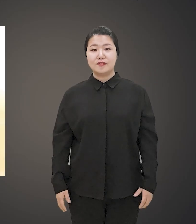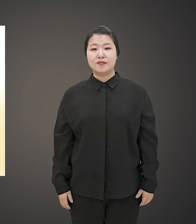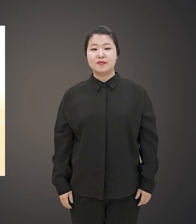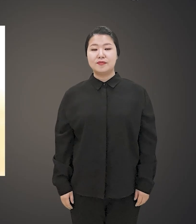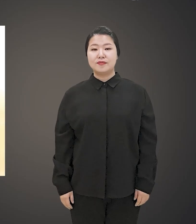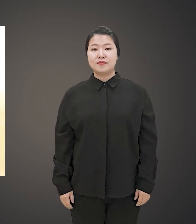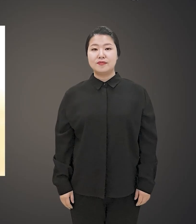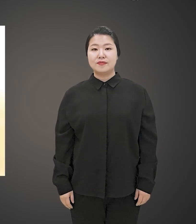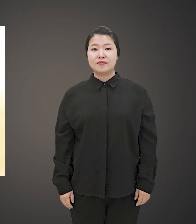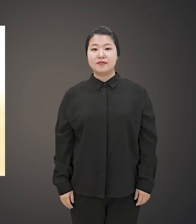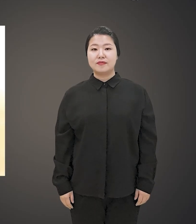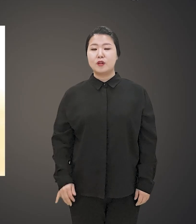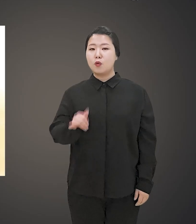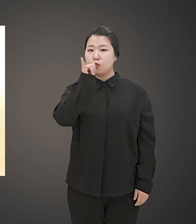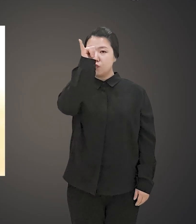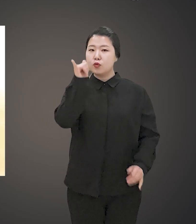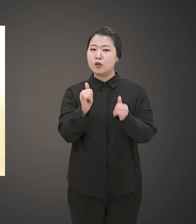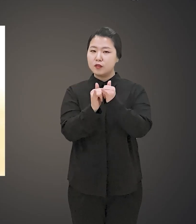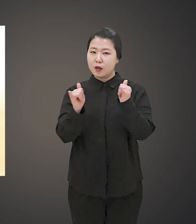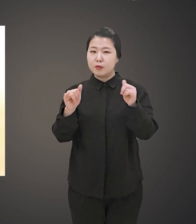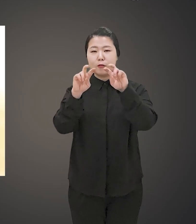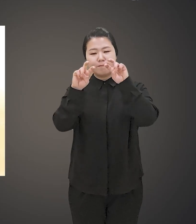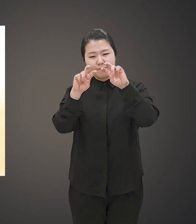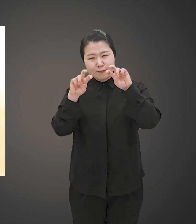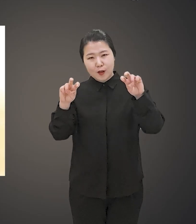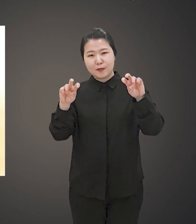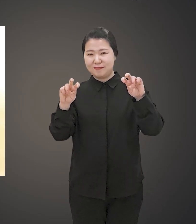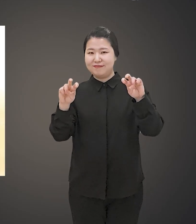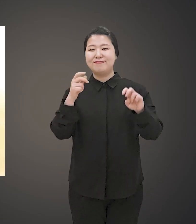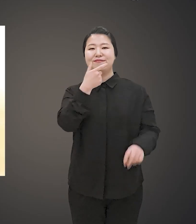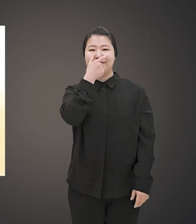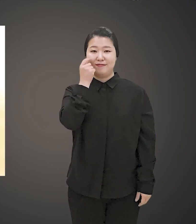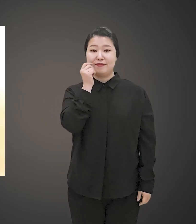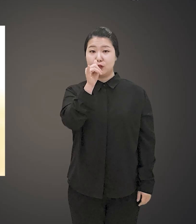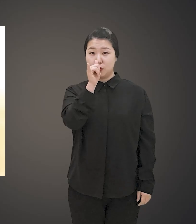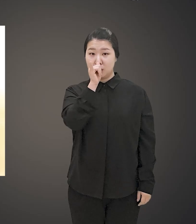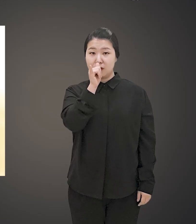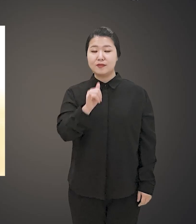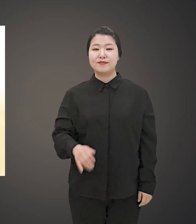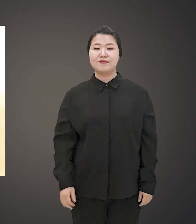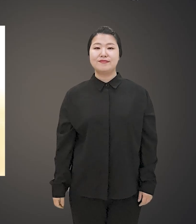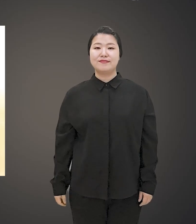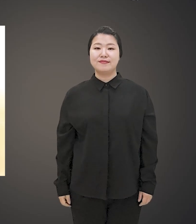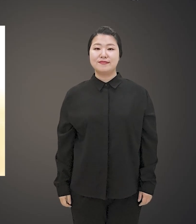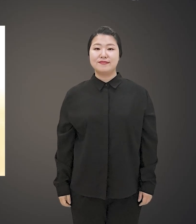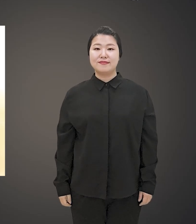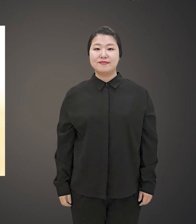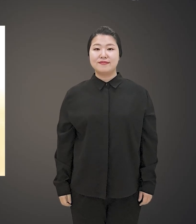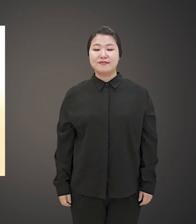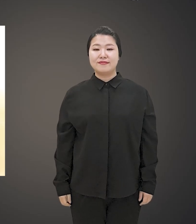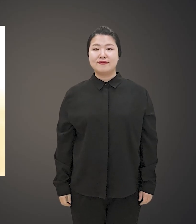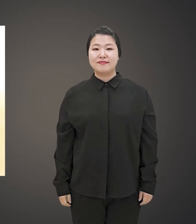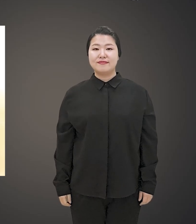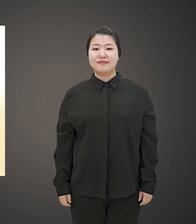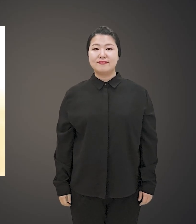사자, 아무리 훌륭한 사람이라도 결점 하나쯤은 있지.